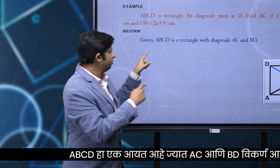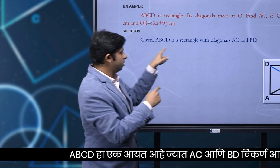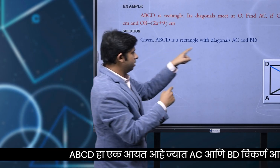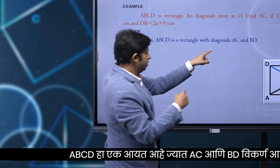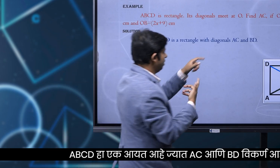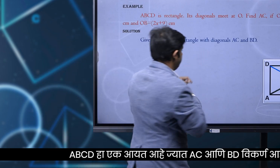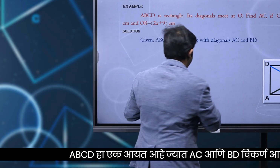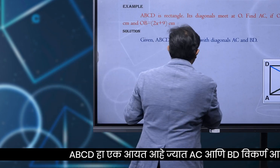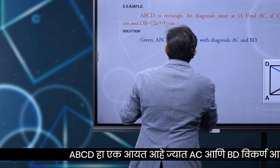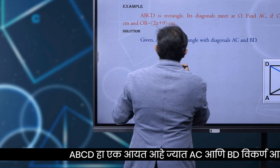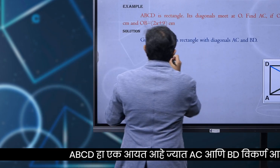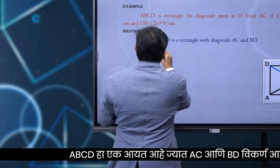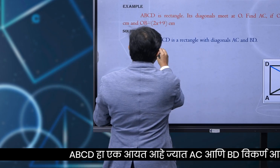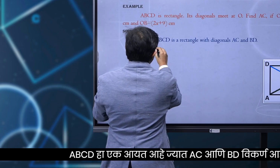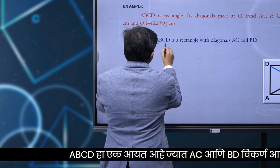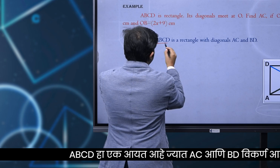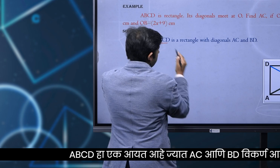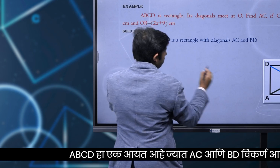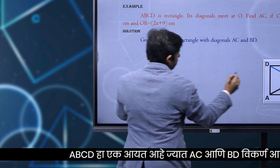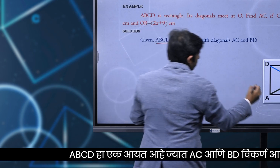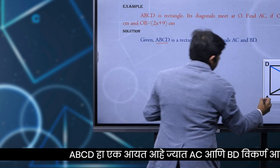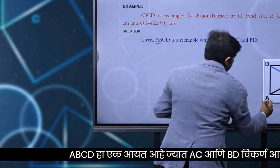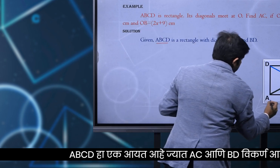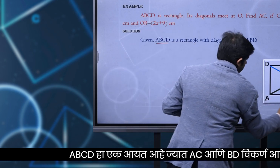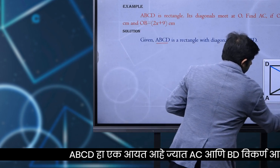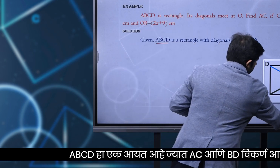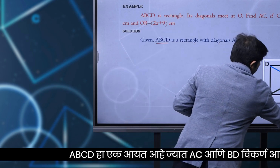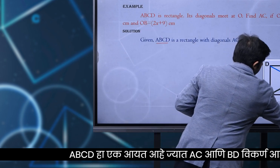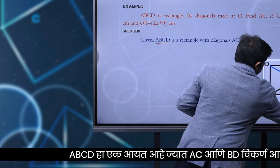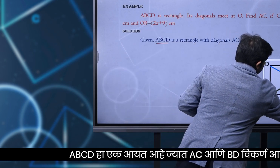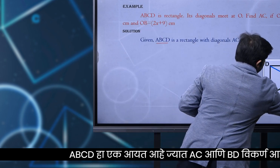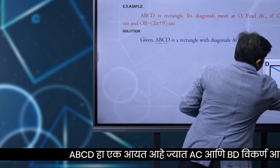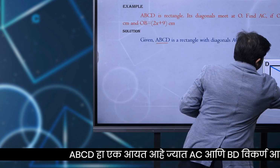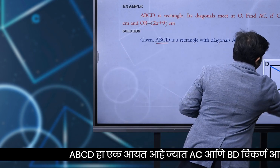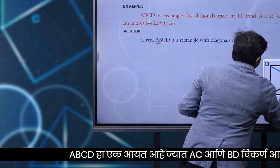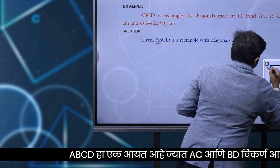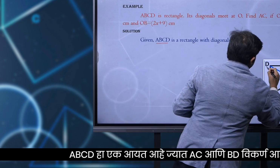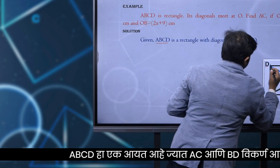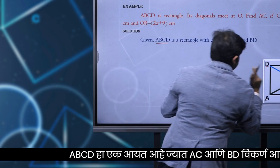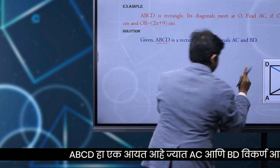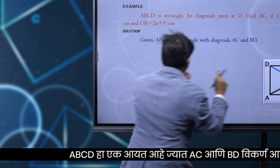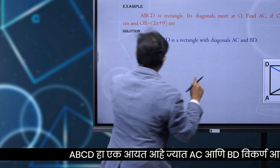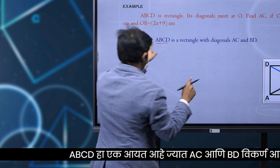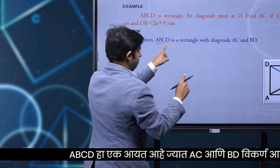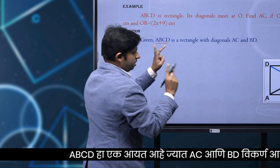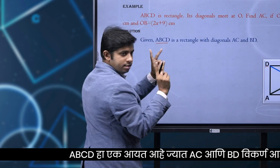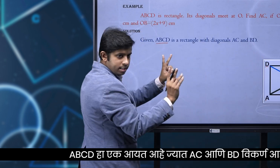ABCD हा एक आयत आहे ज्यात AC आणि BD विकर्ण आहेत.